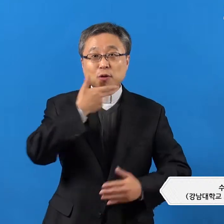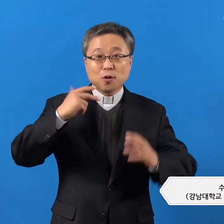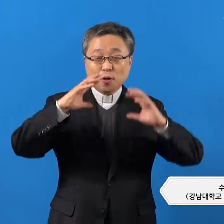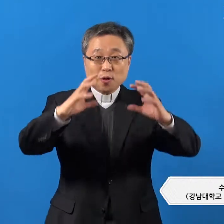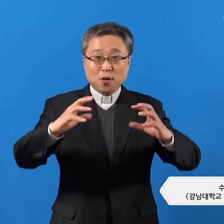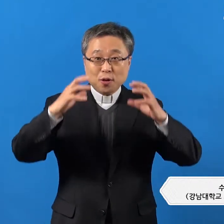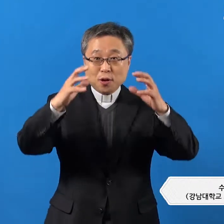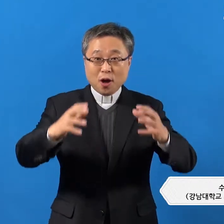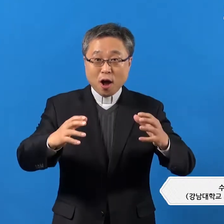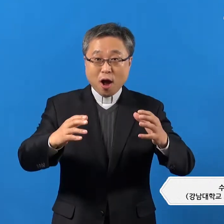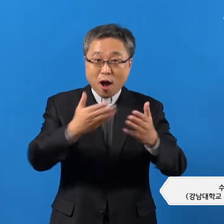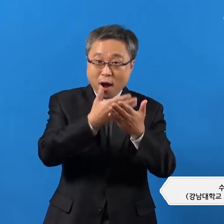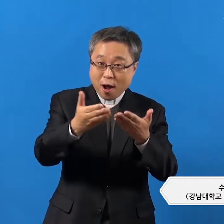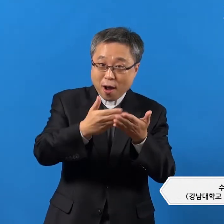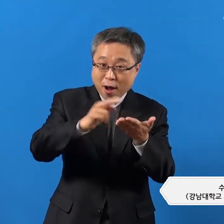영국의 사파가